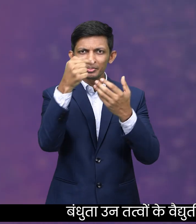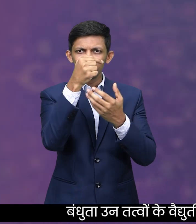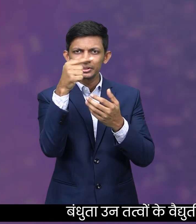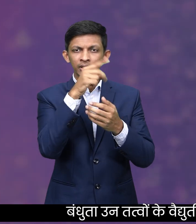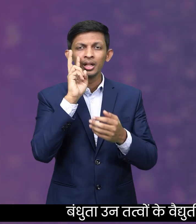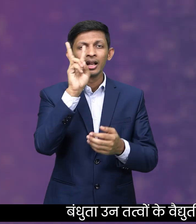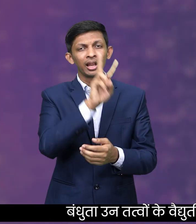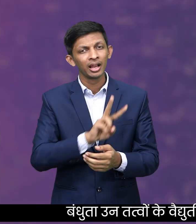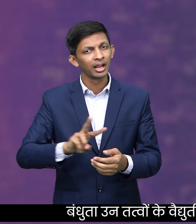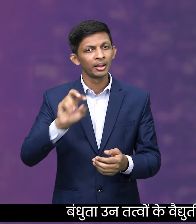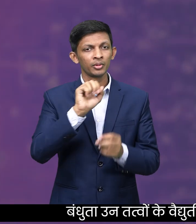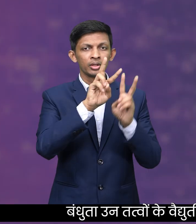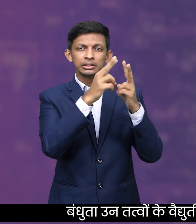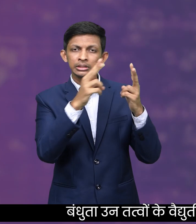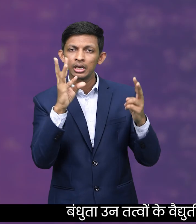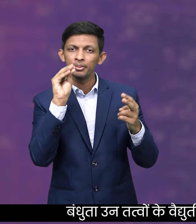को प्रभावित करती है।